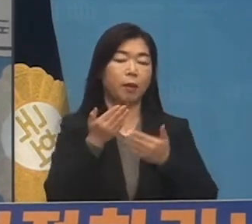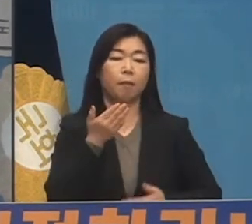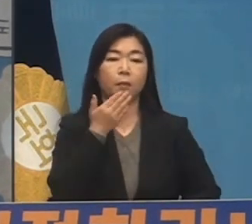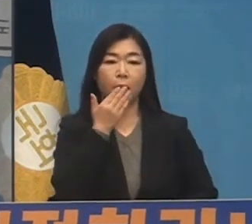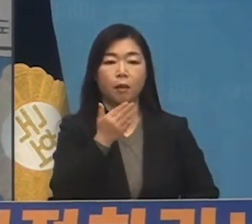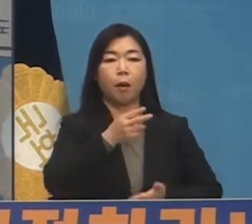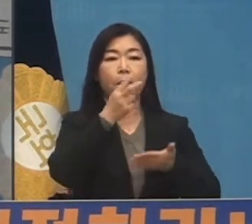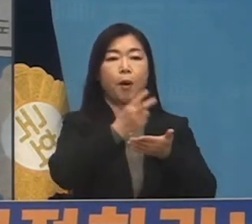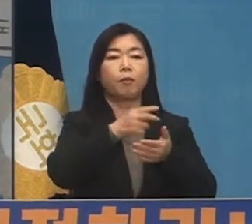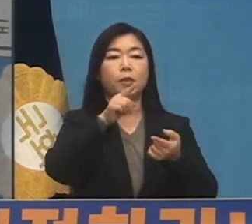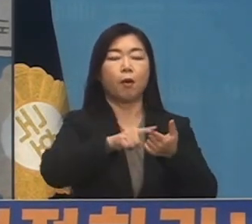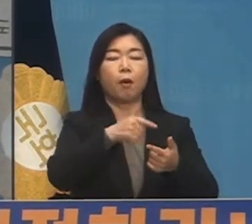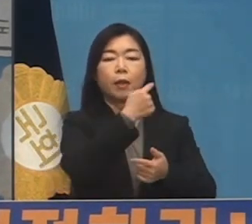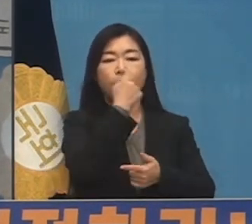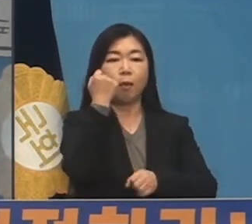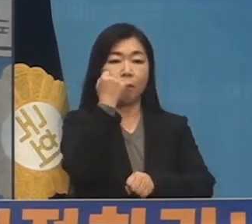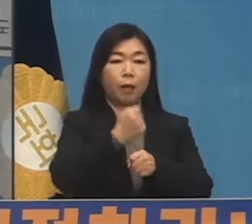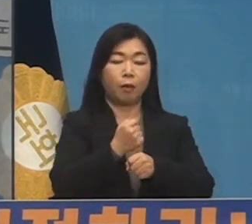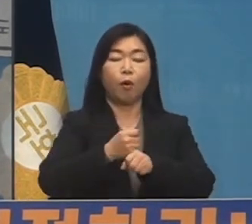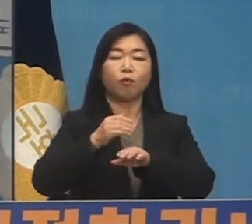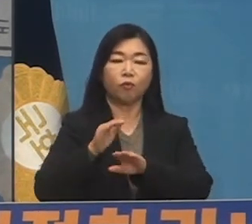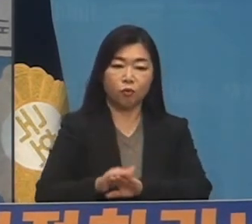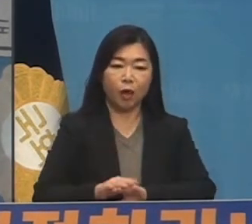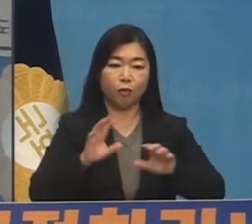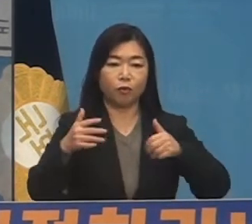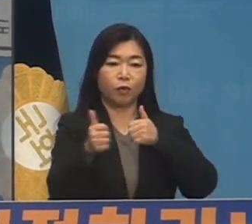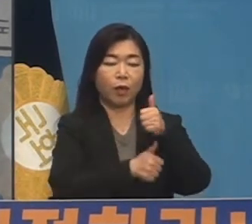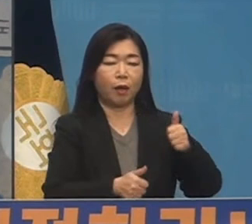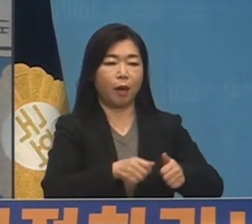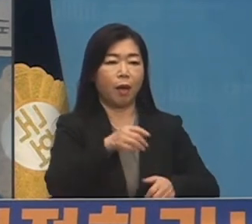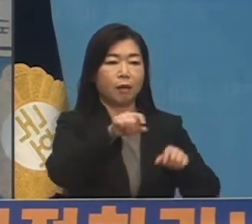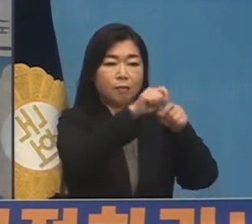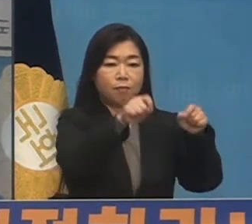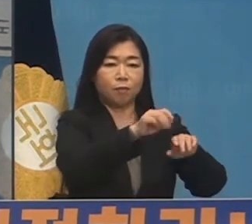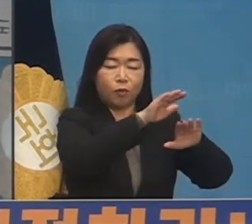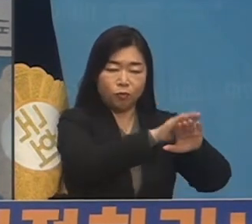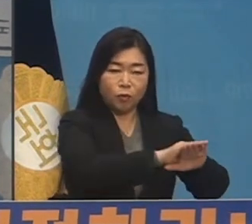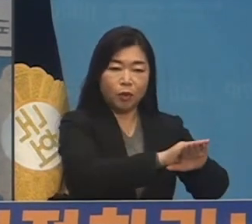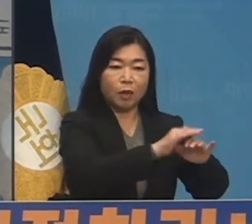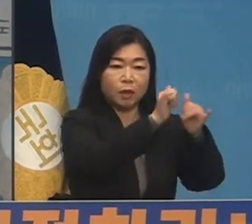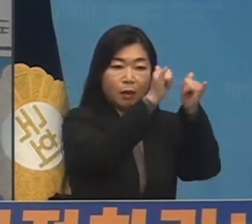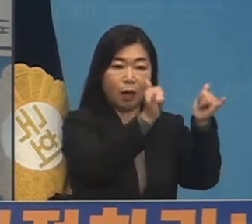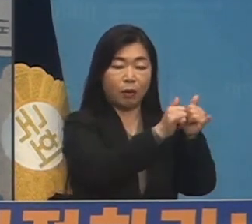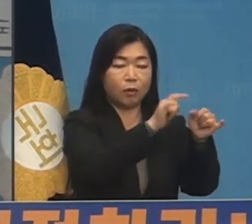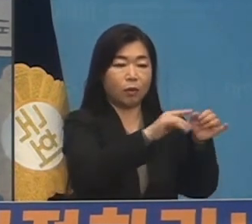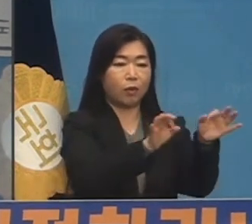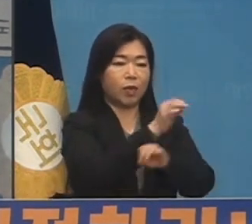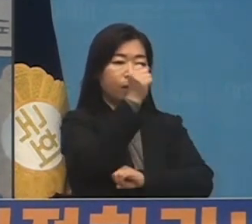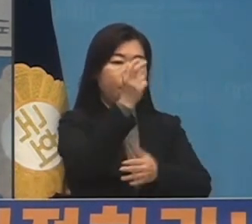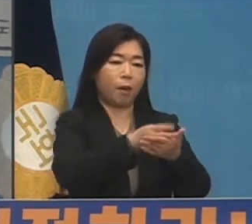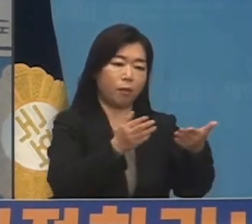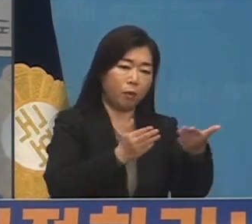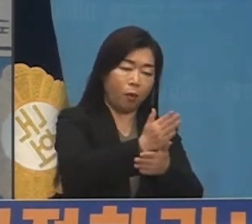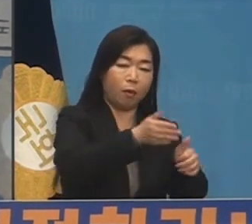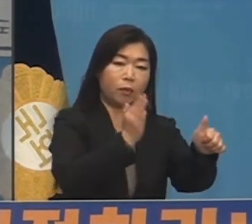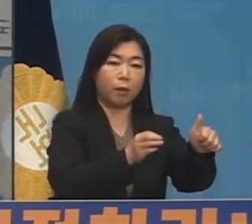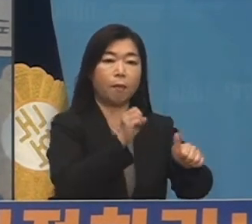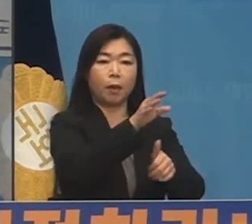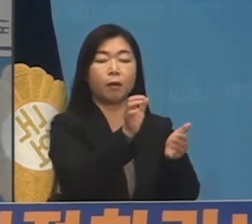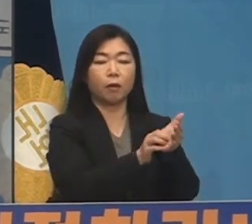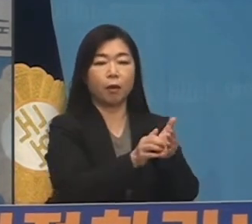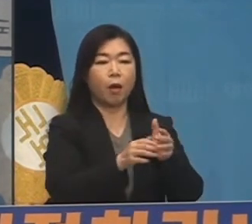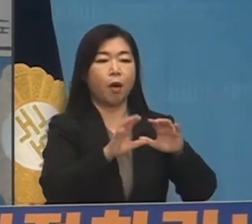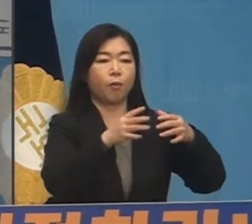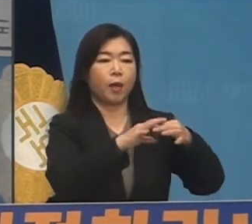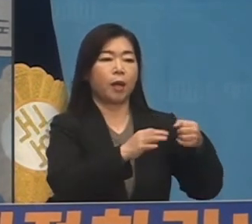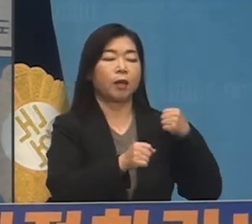있는 법적 기반을 마련을 위해 국회에 계류된 사회적 경제 기본법의 조속한 통과를 촉구했다.